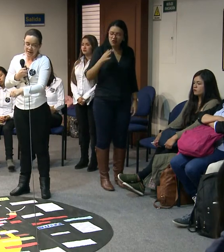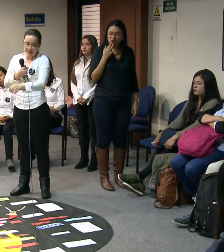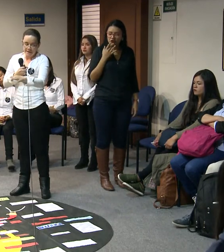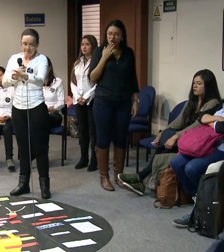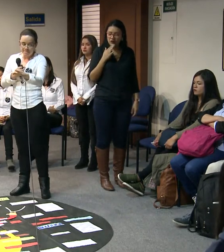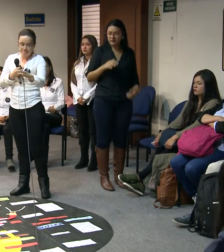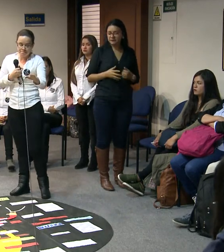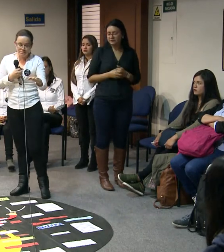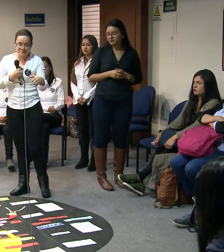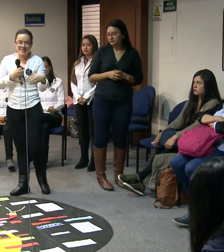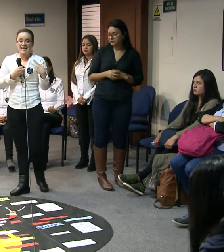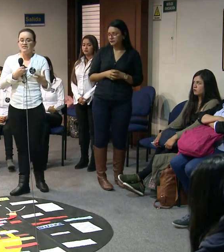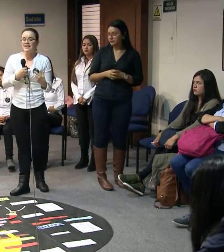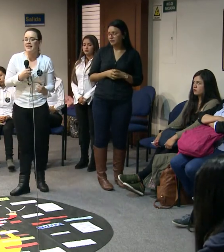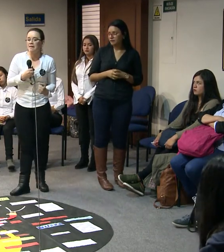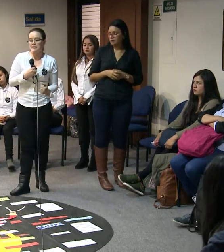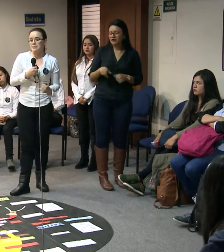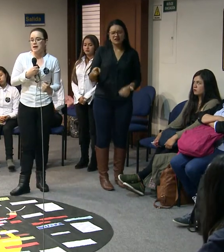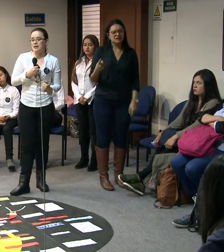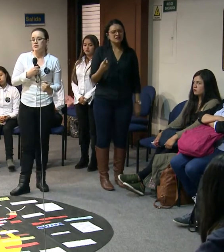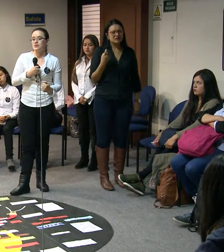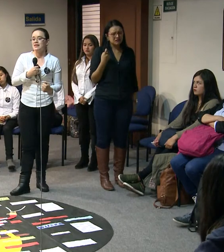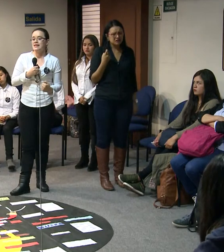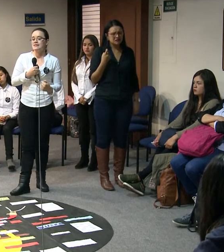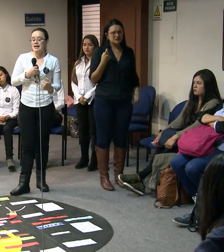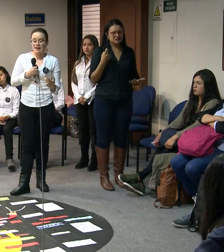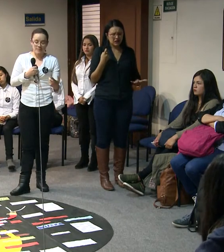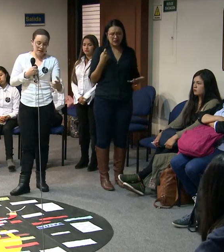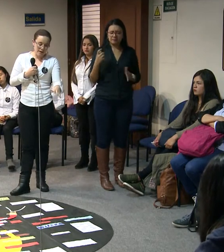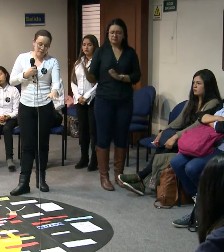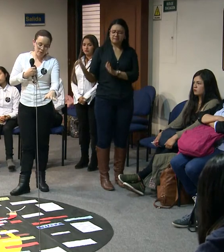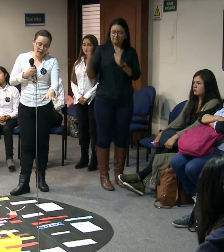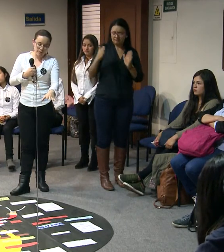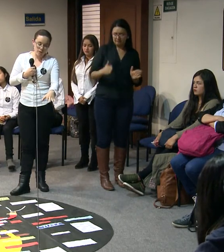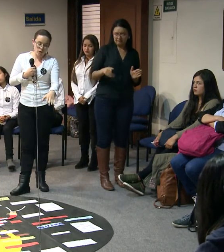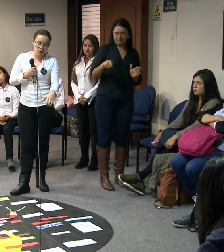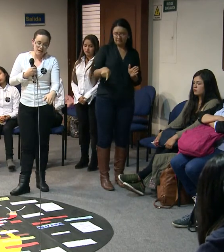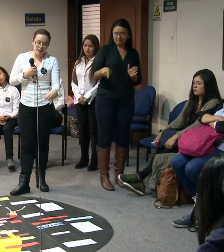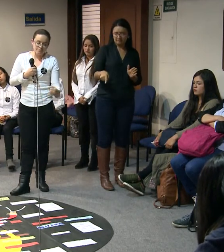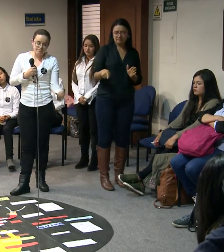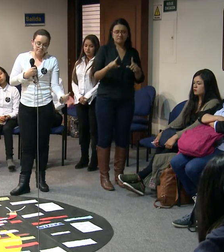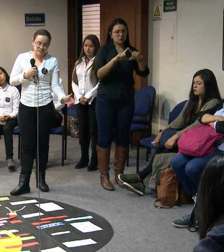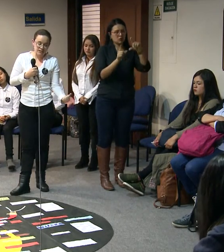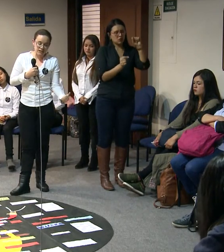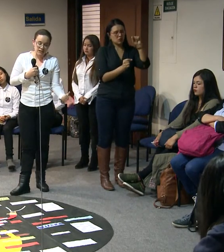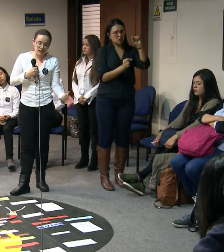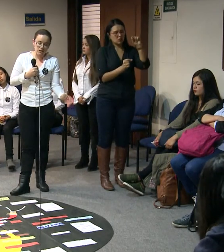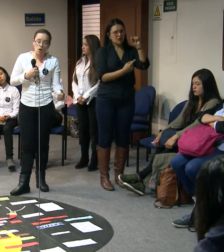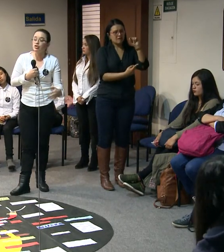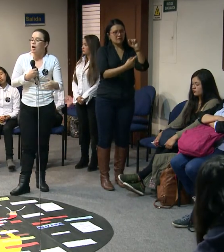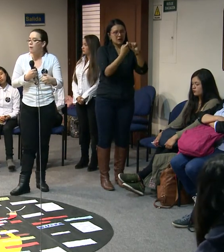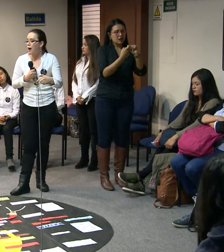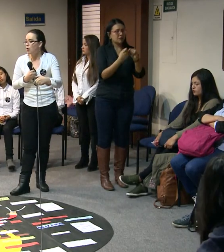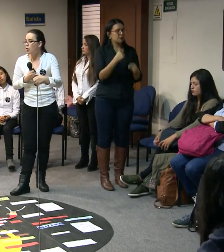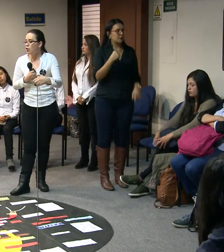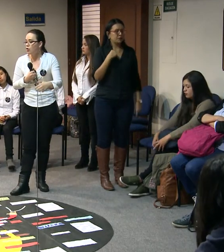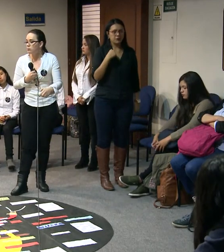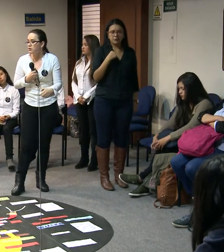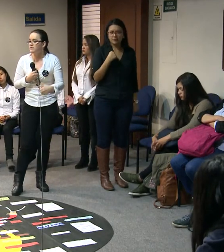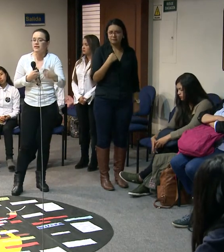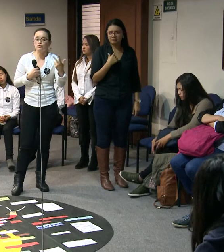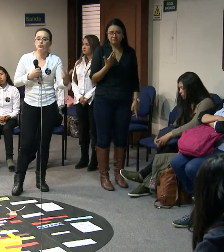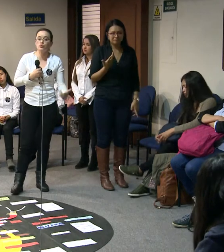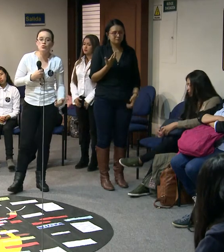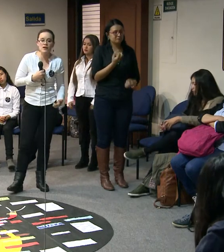colores. ¿Qué les faltaba también? Entonces miraba, por ejemplo, si no contaban